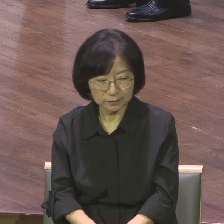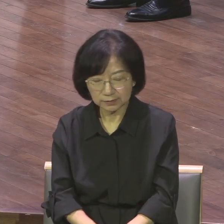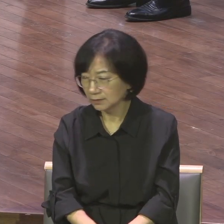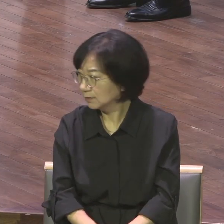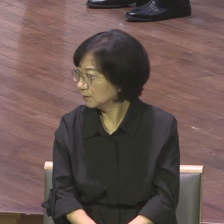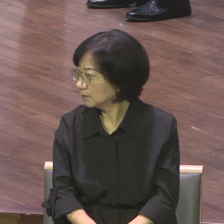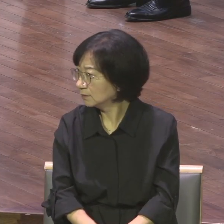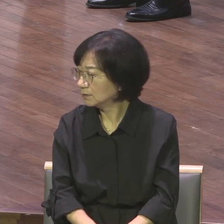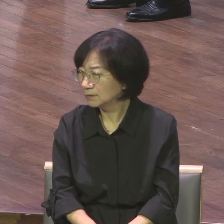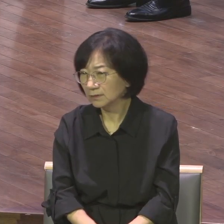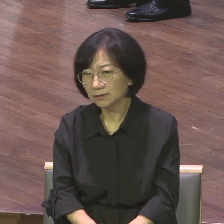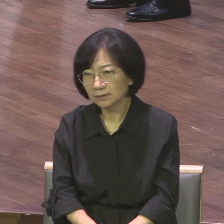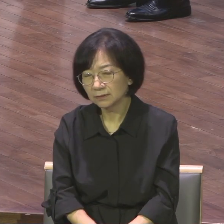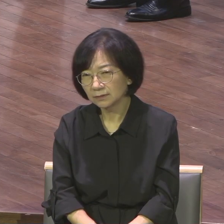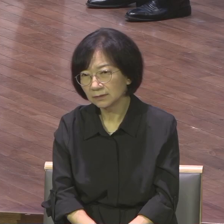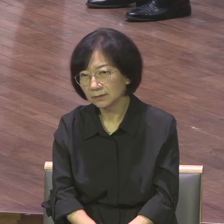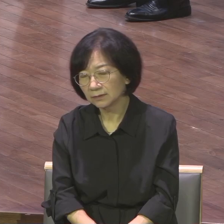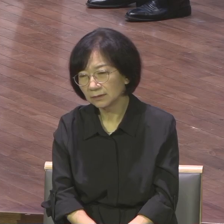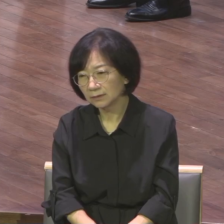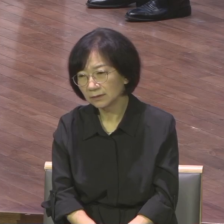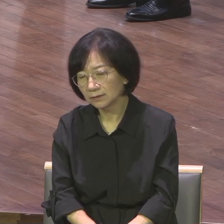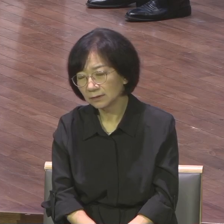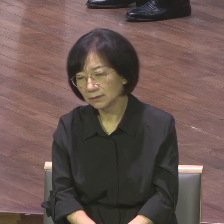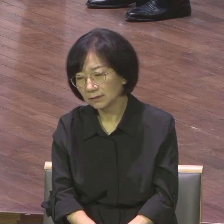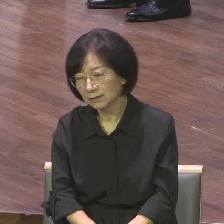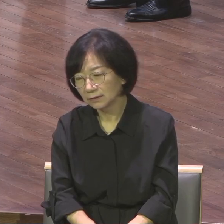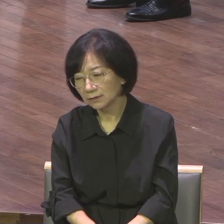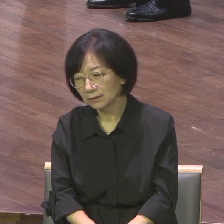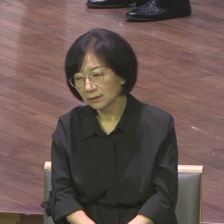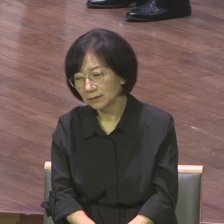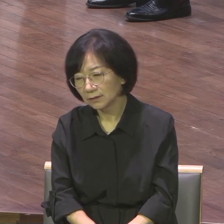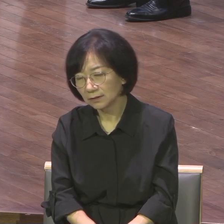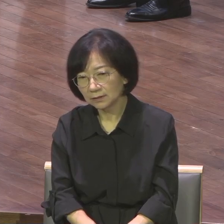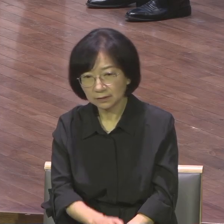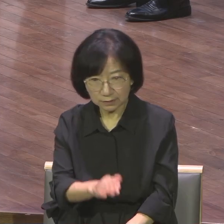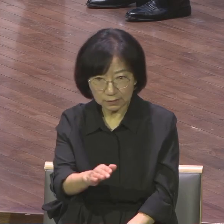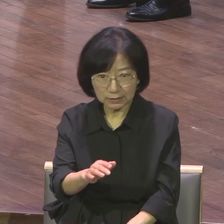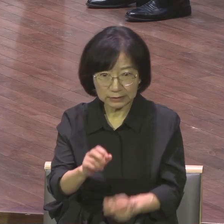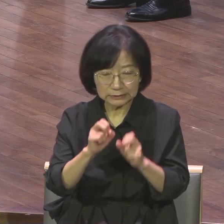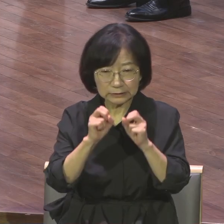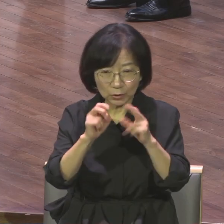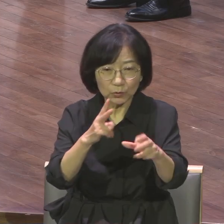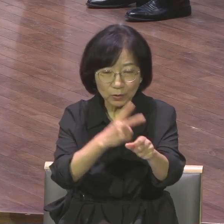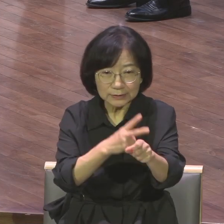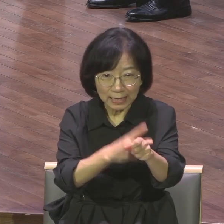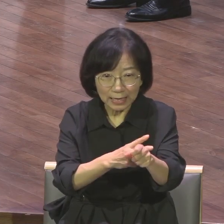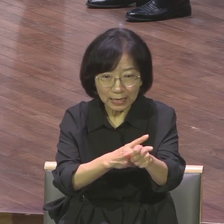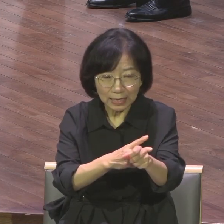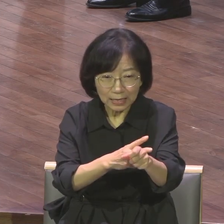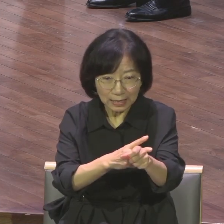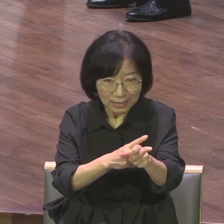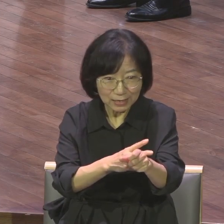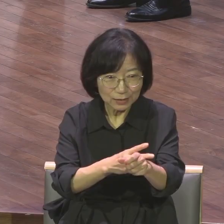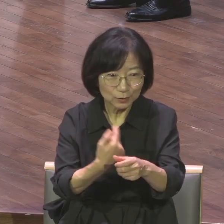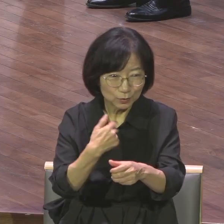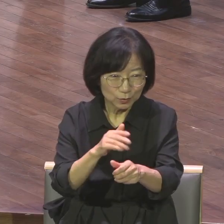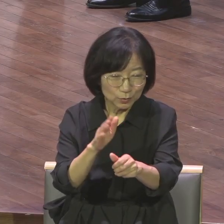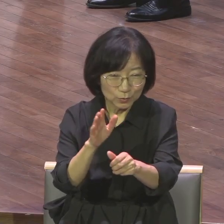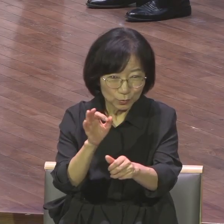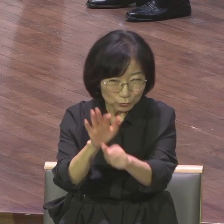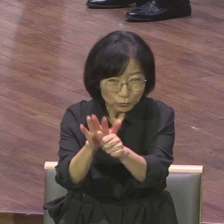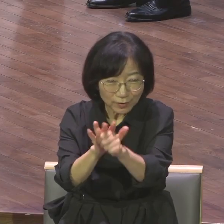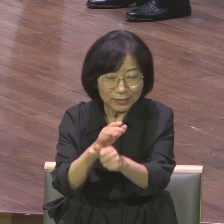돼요. 선교사를 후원하는 때는 개인이 개인에게 하면 안 됩니다. 꼭 교회를 통해서 해야 돼요.